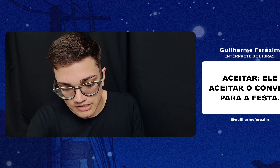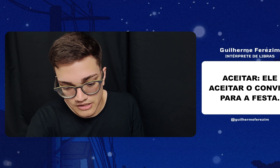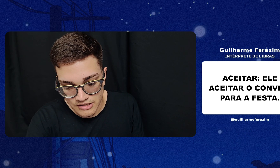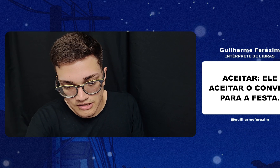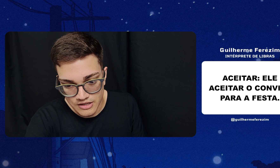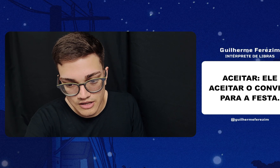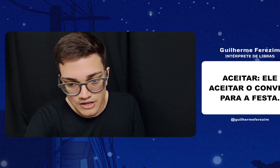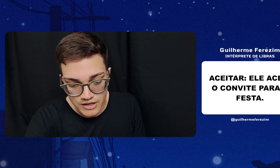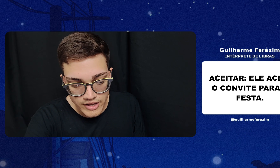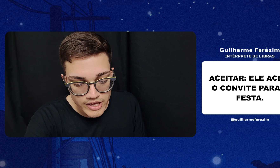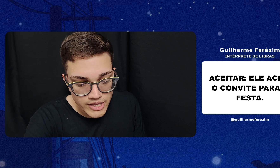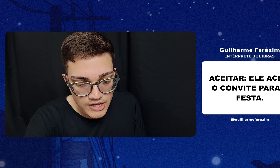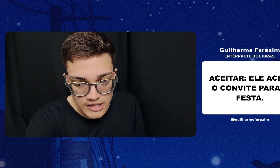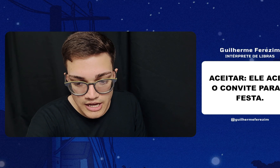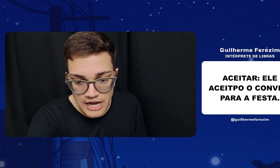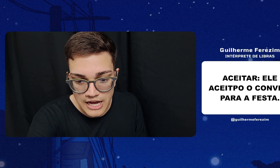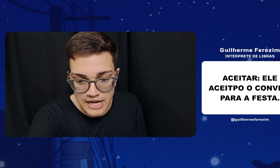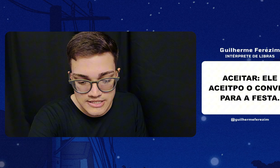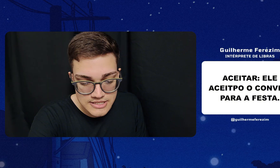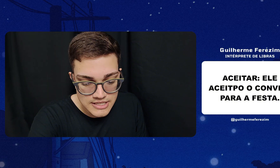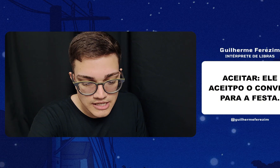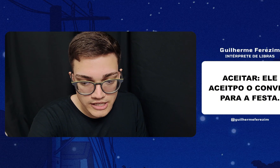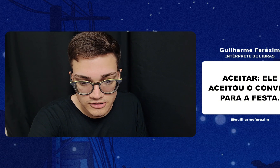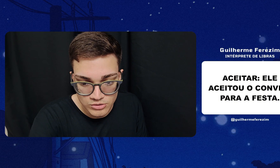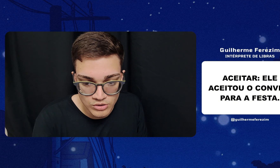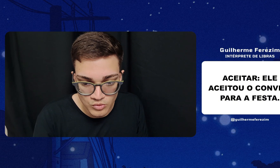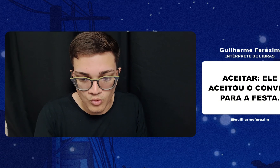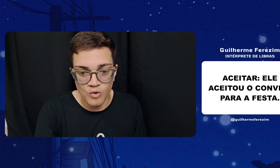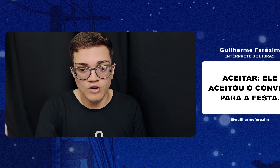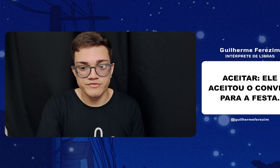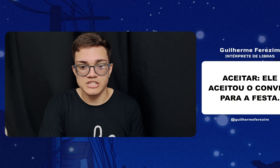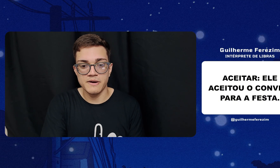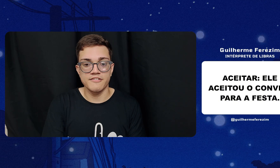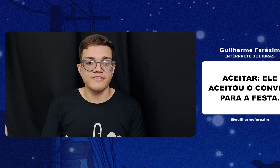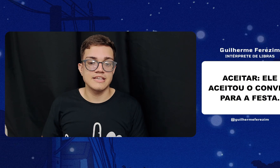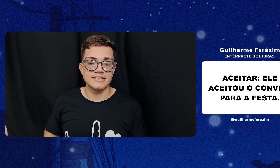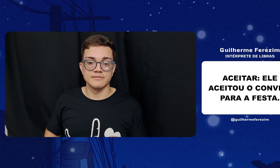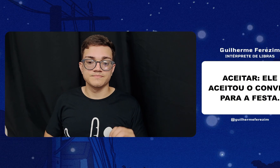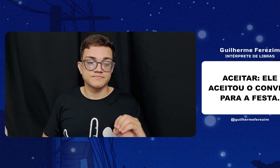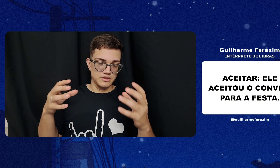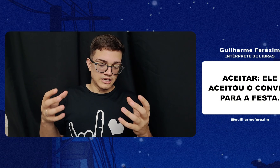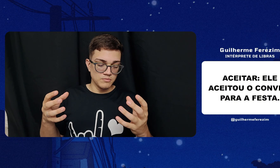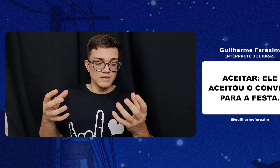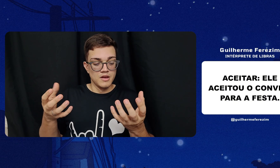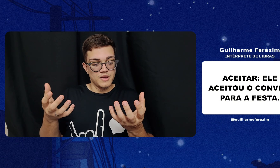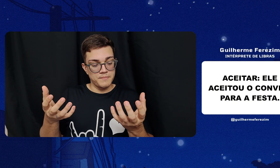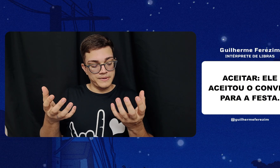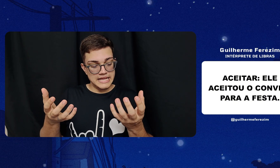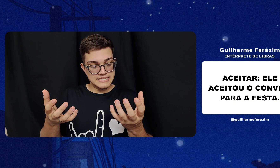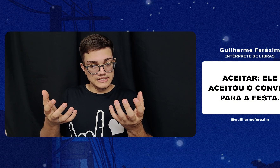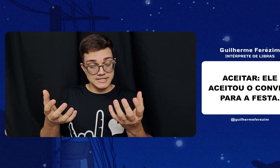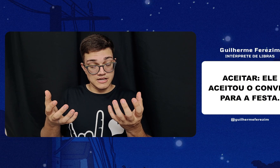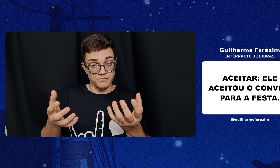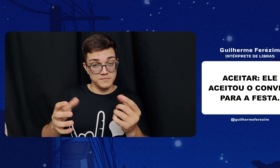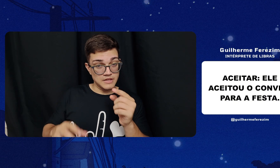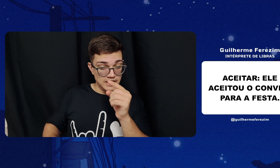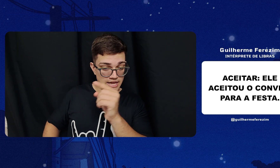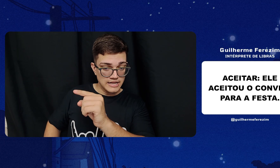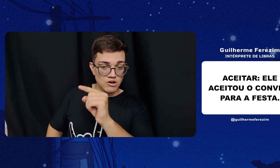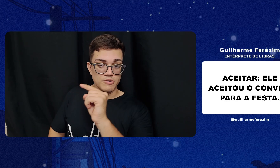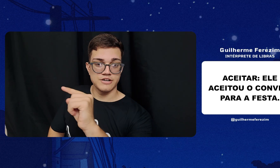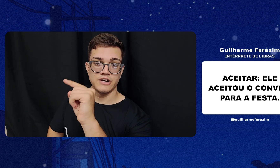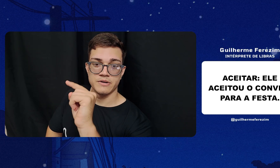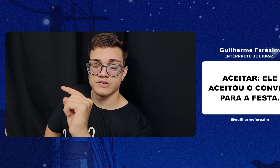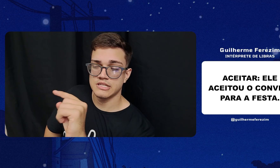aqui. Ele aceitou o convite para a festa. Então, presta atenção.